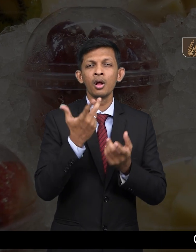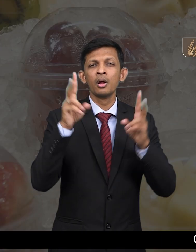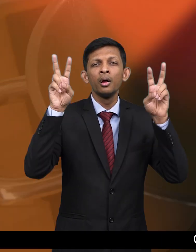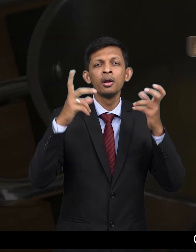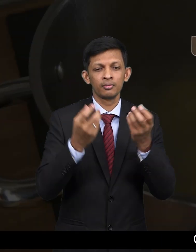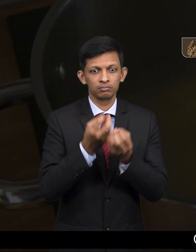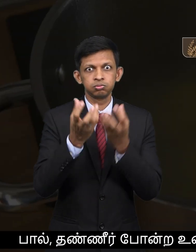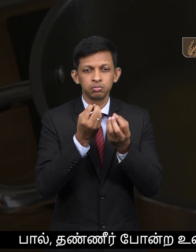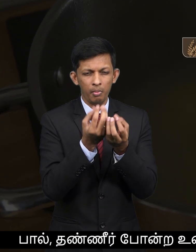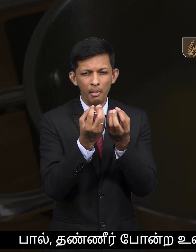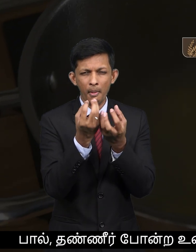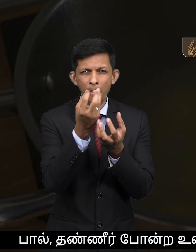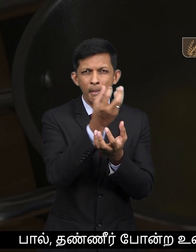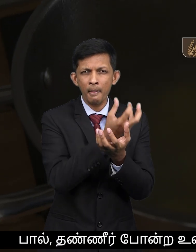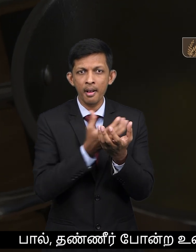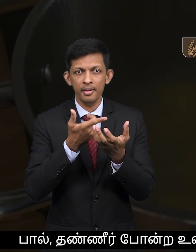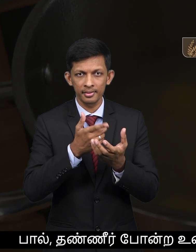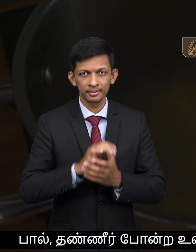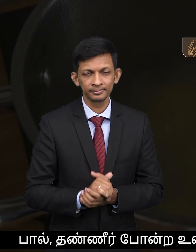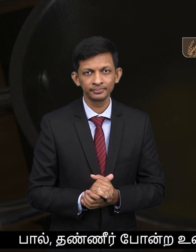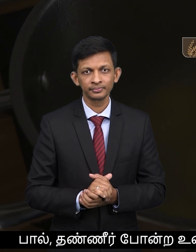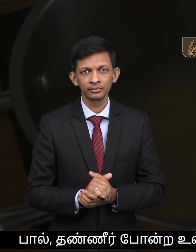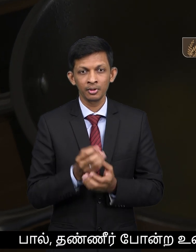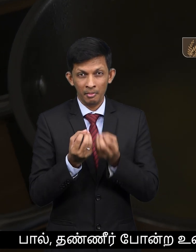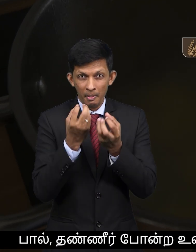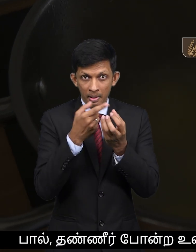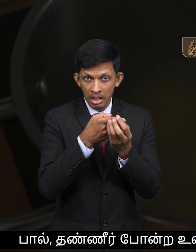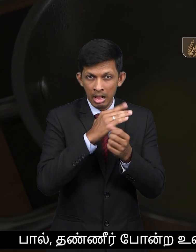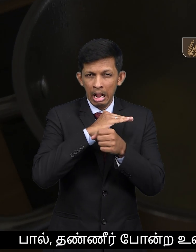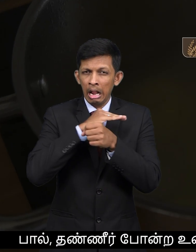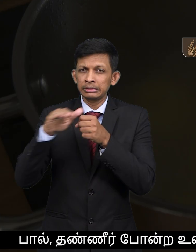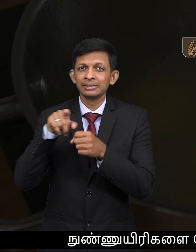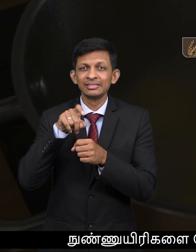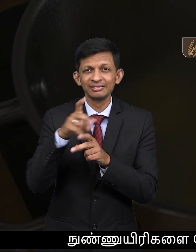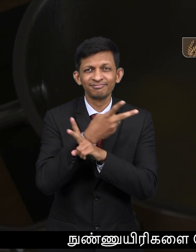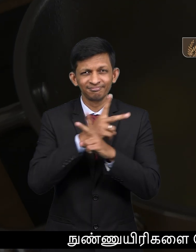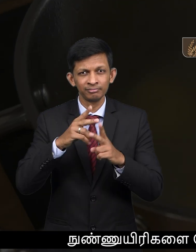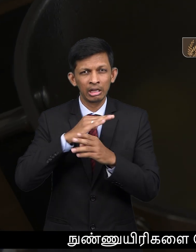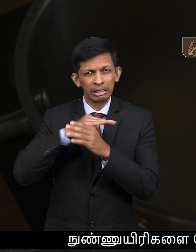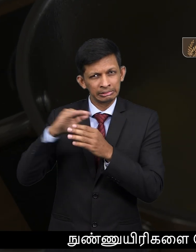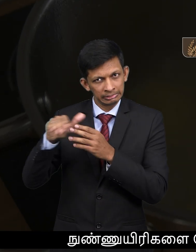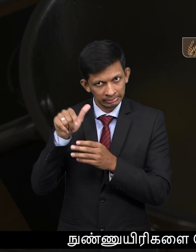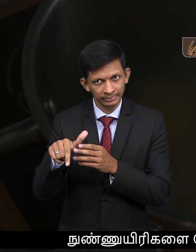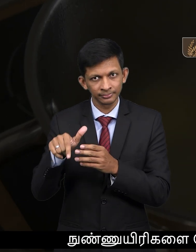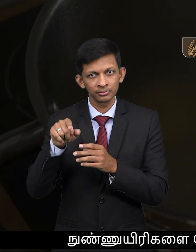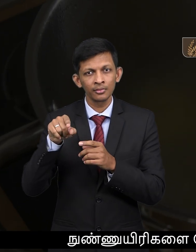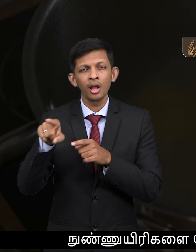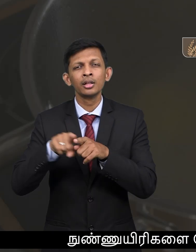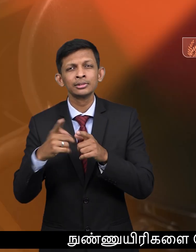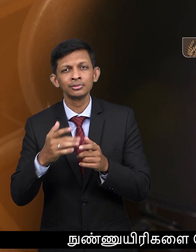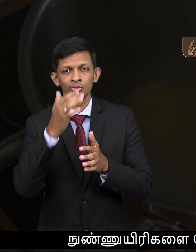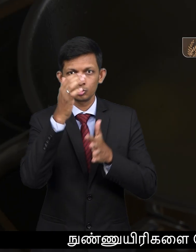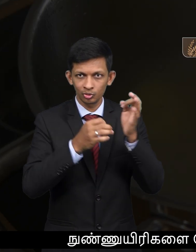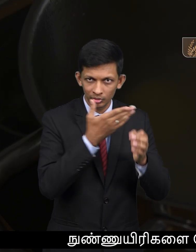கொதித்தல். பால், தண்ணீர் போன்ற உணவுகளில் உள்ள தீங்கு விளைவிக்கும் நுண்ணுயிரிகளை கொதிக்க வைப்பது